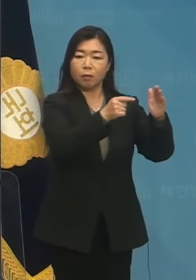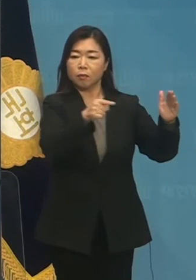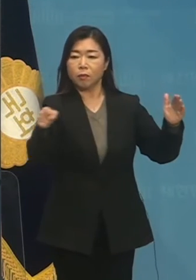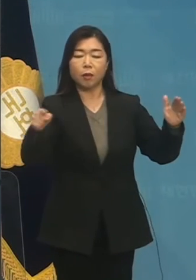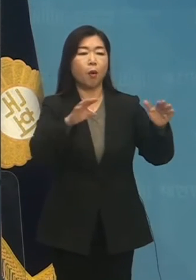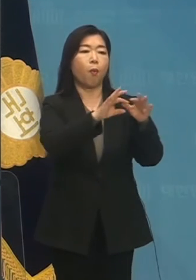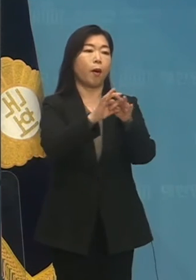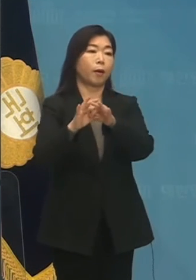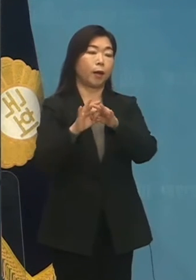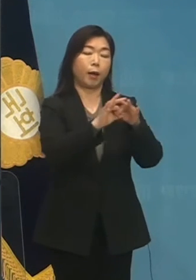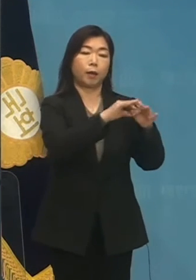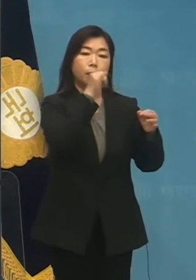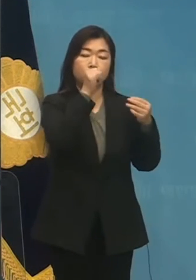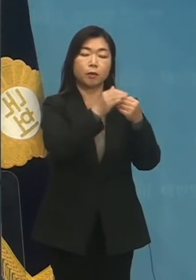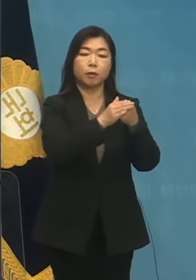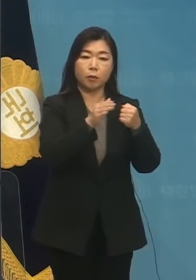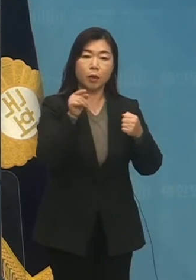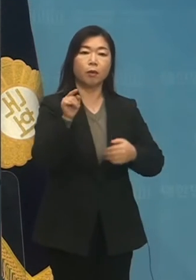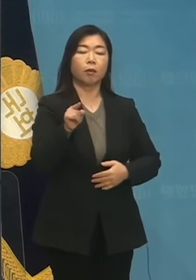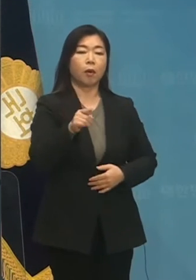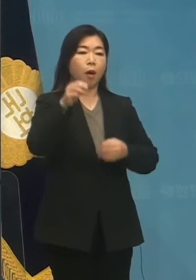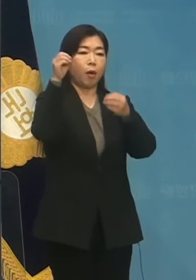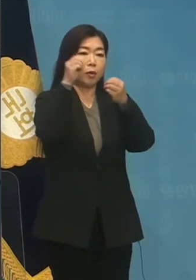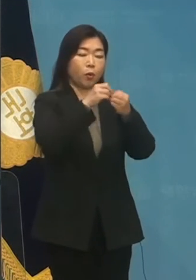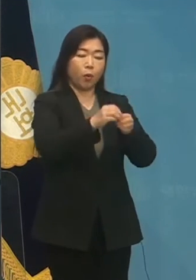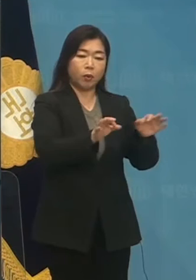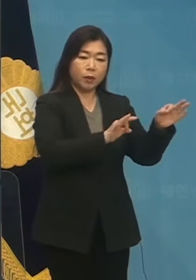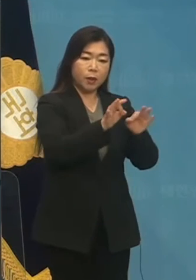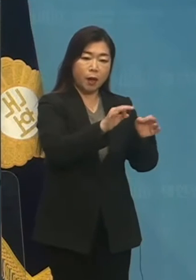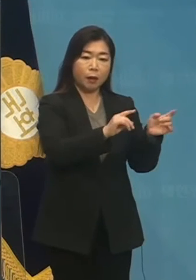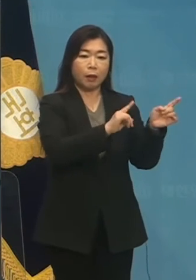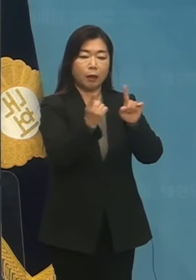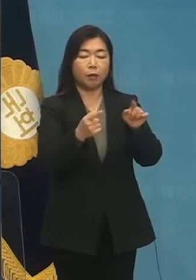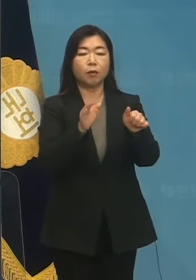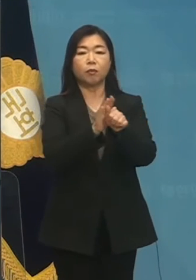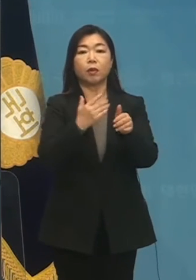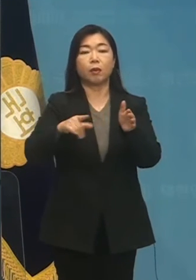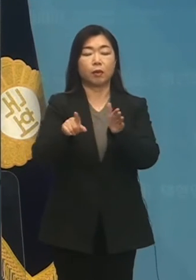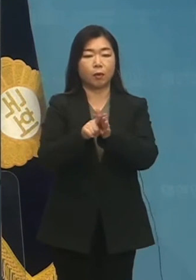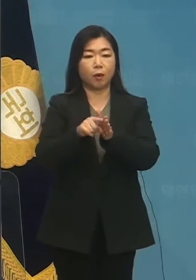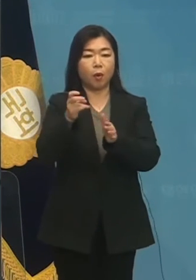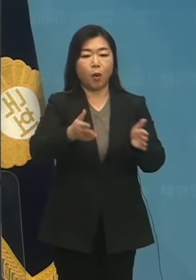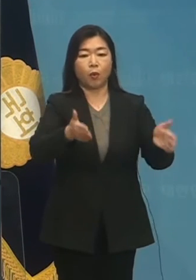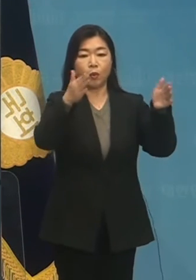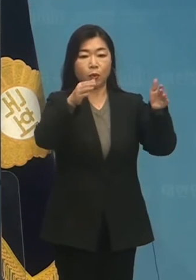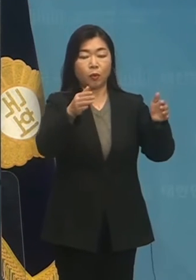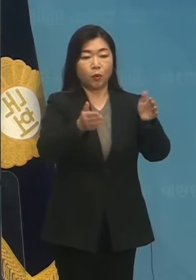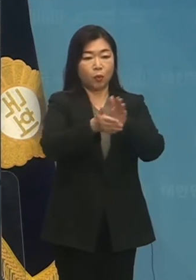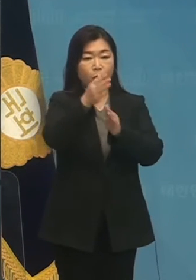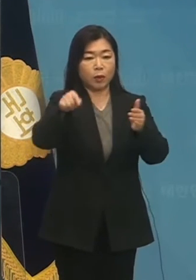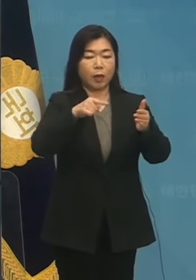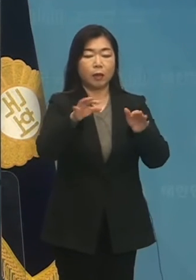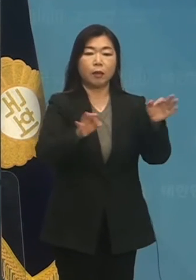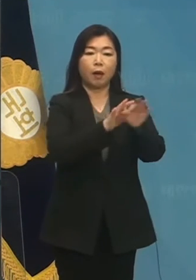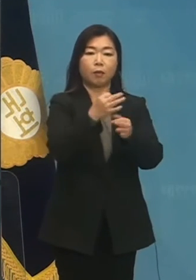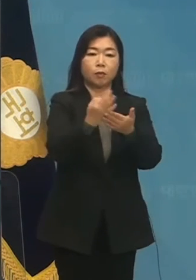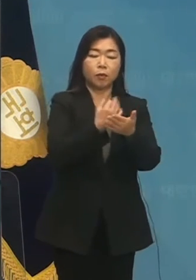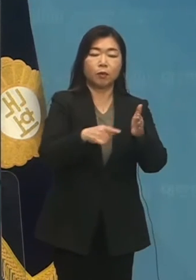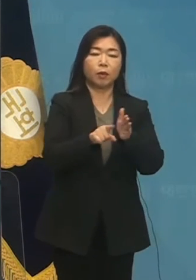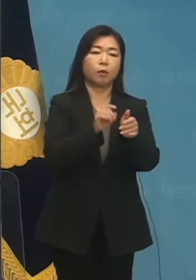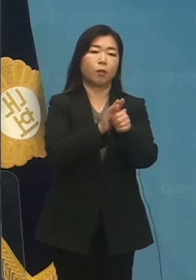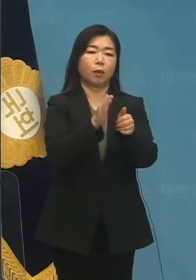연동관계에 있기 때문에 이 부분은 전통시장을 살리기 위해서도 구도심 상권을 위해서도 매우 중요한 문제입니다.